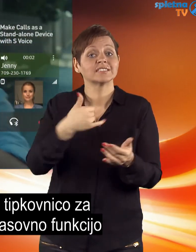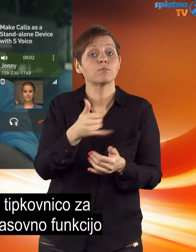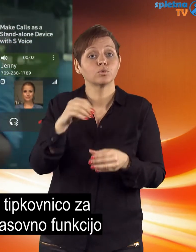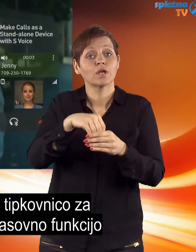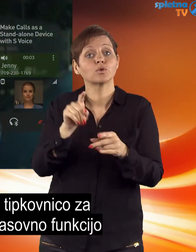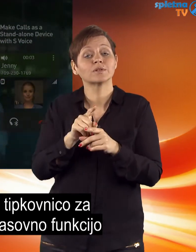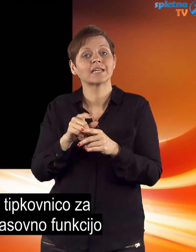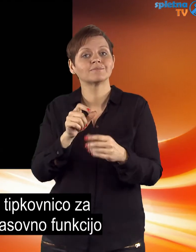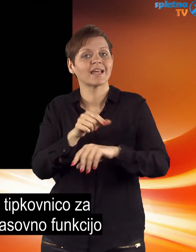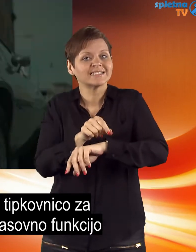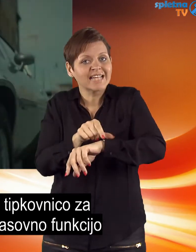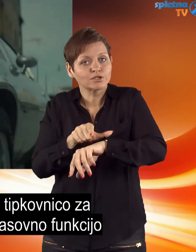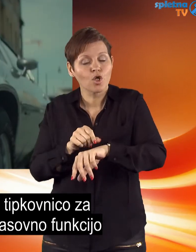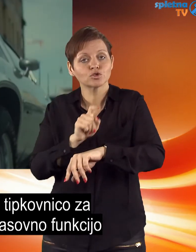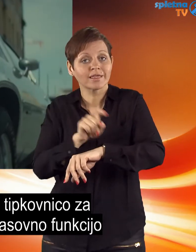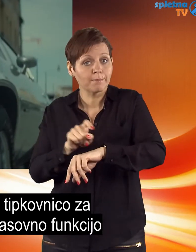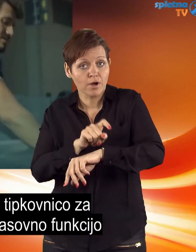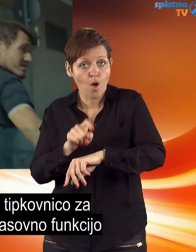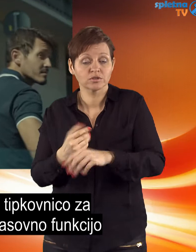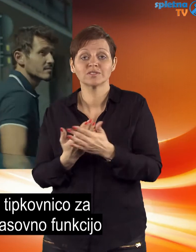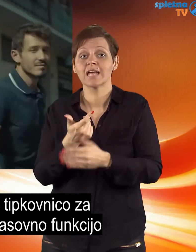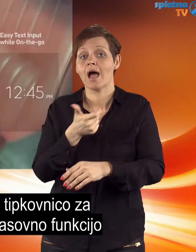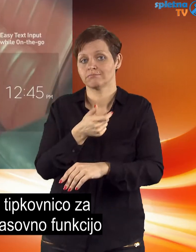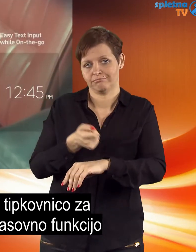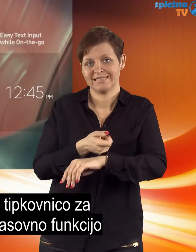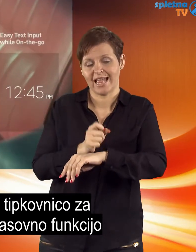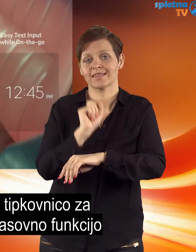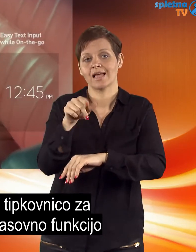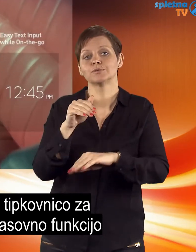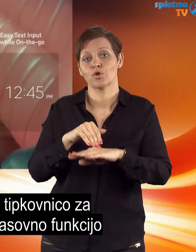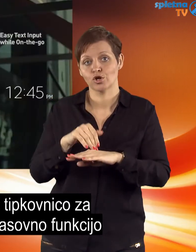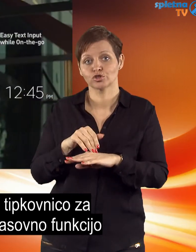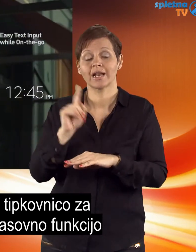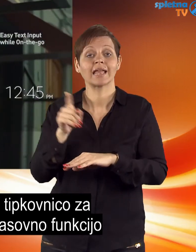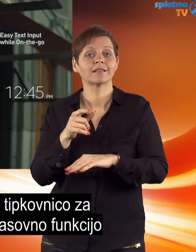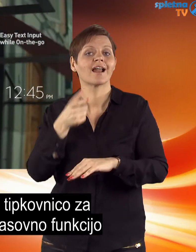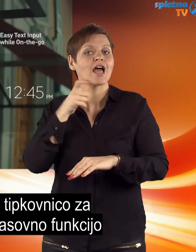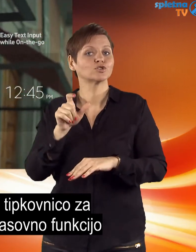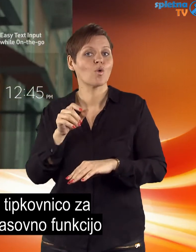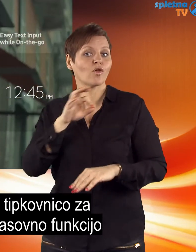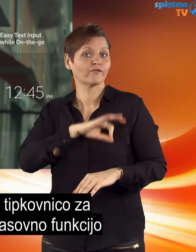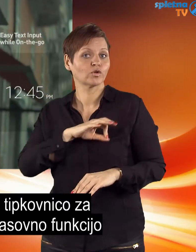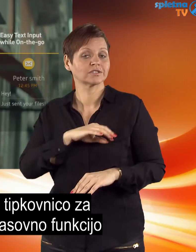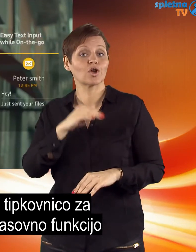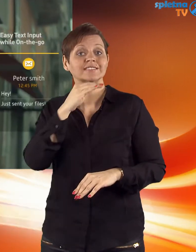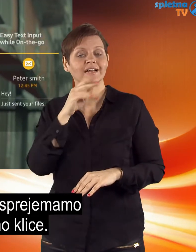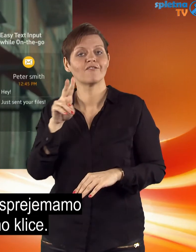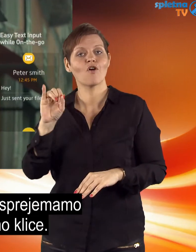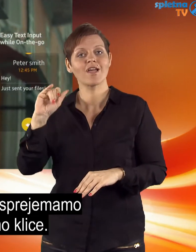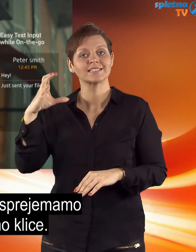Vsebuje zaslonsko tipkovnico za pisanje sporočil in glasovno funkcijo S-Voice, s katero sprejemamo ali